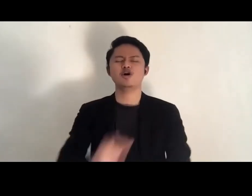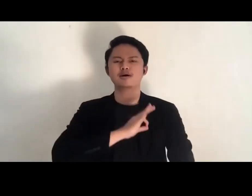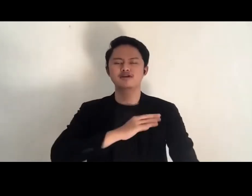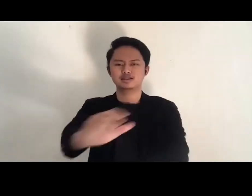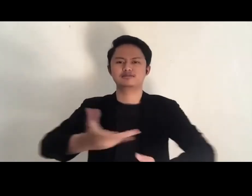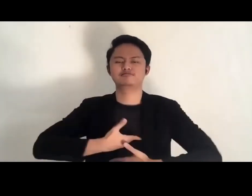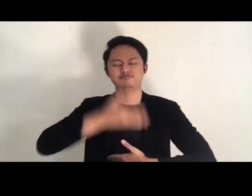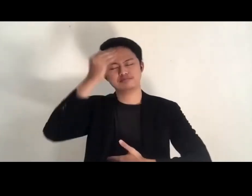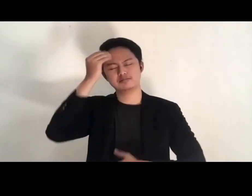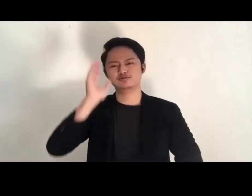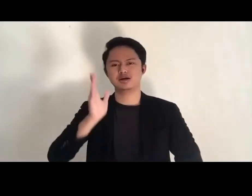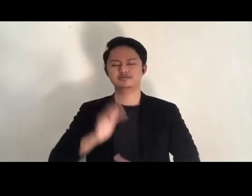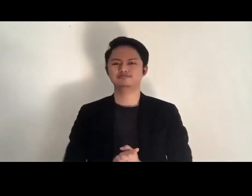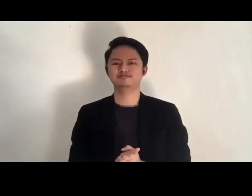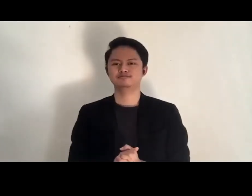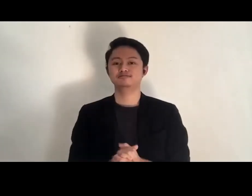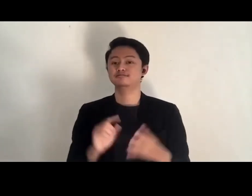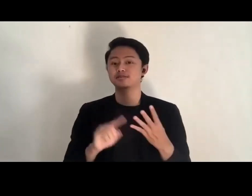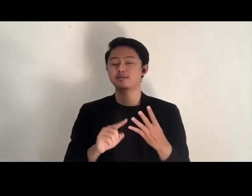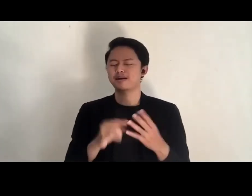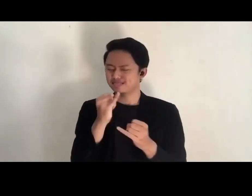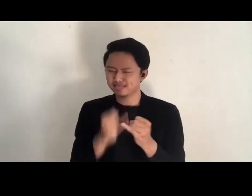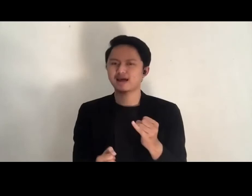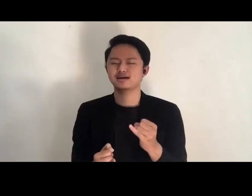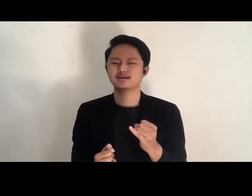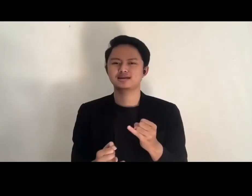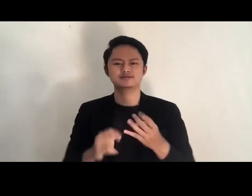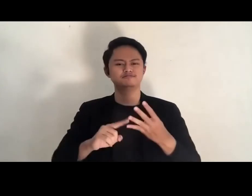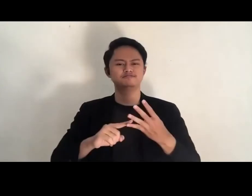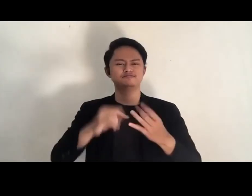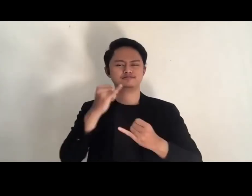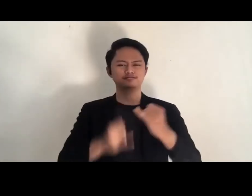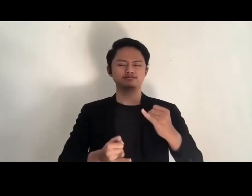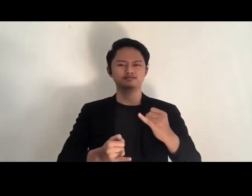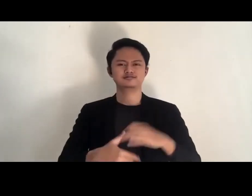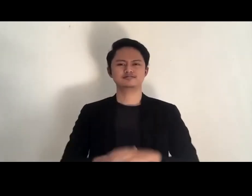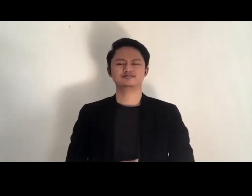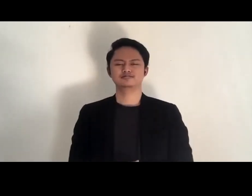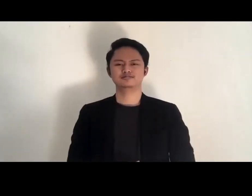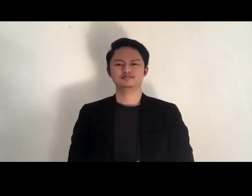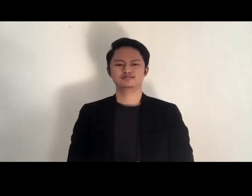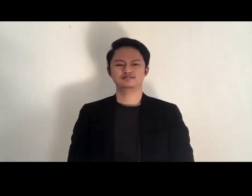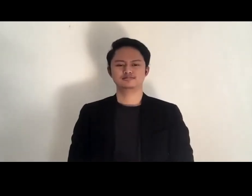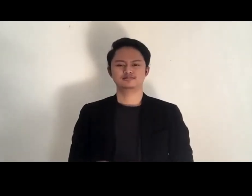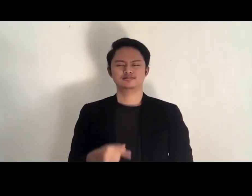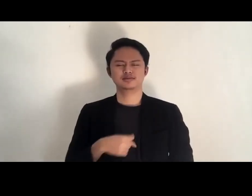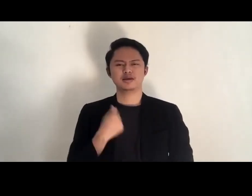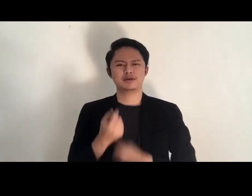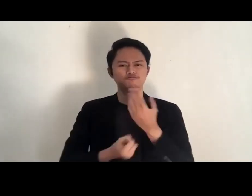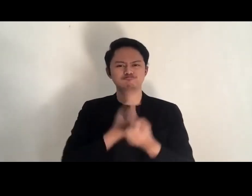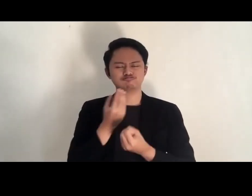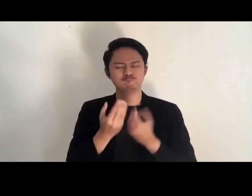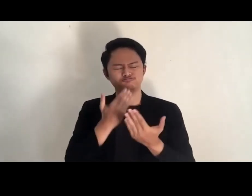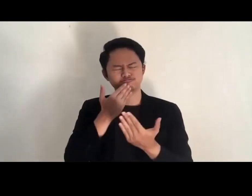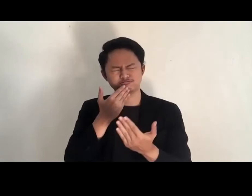Yang keempat, yang paling terakhir, yang menurut kami ini juga hal yang kami patut menyampaikan terima kasih